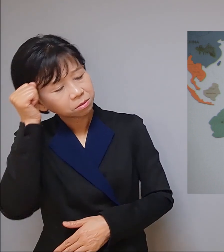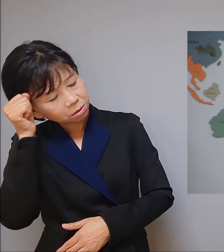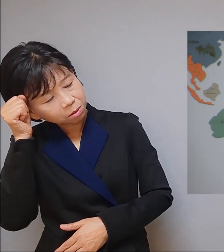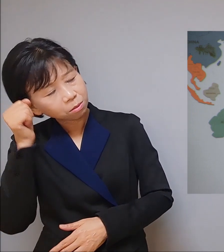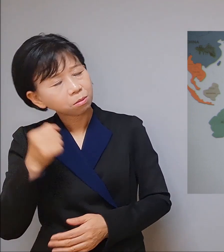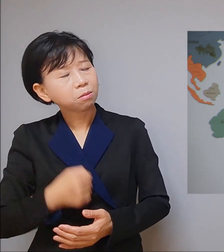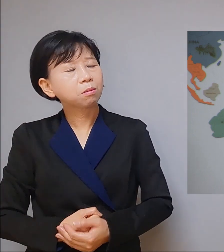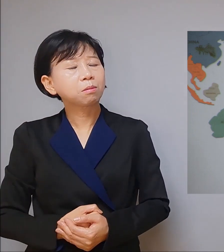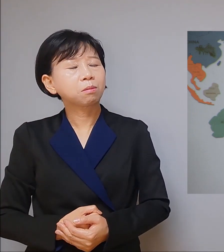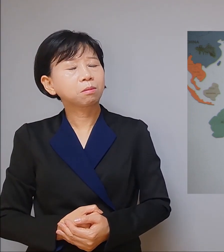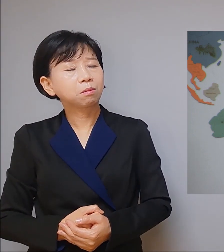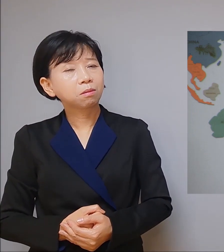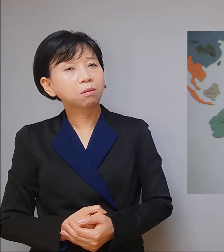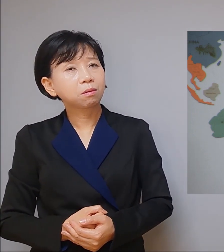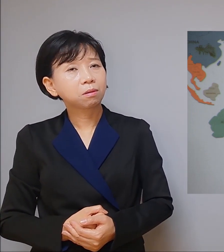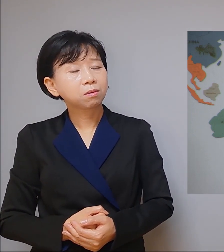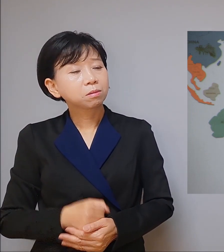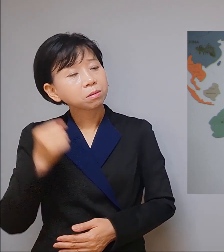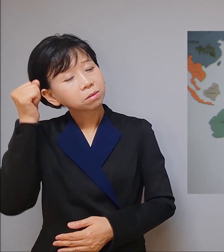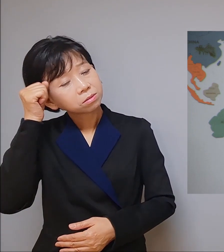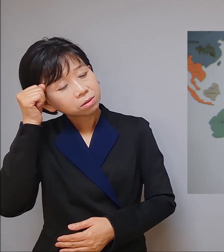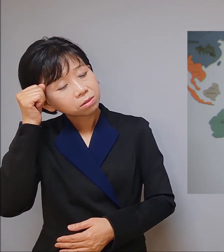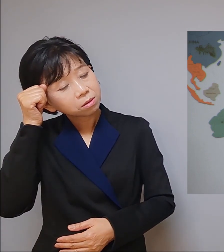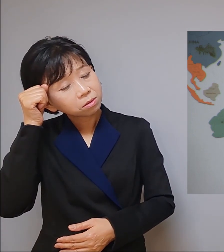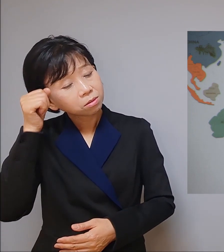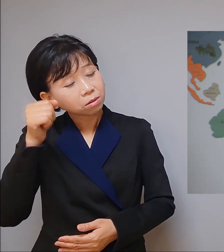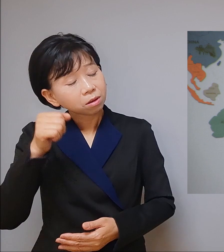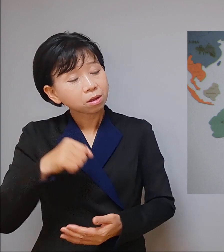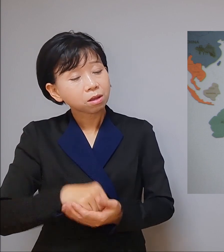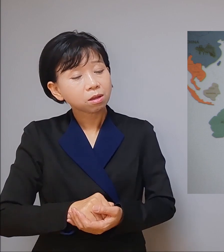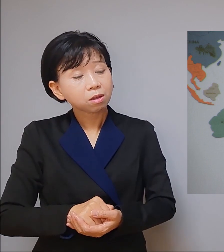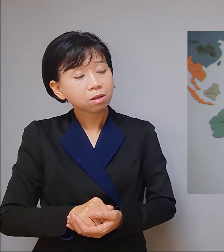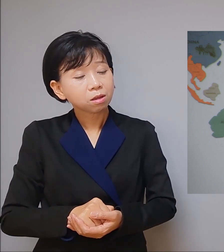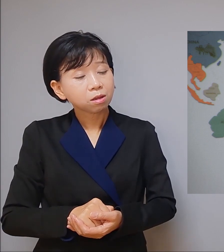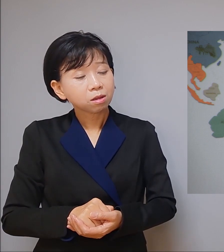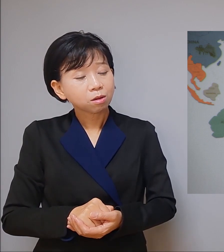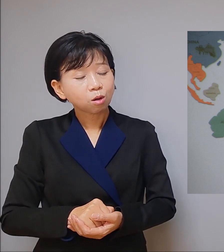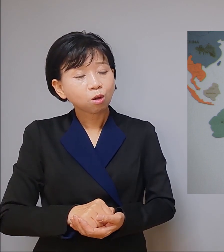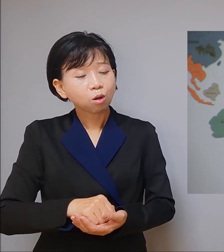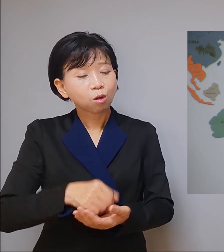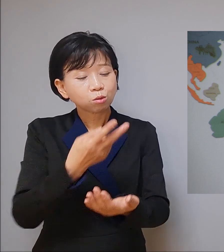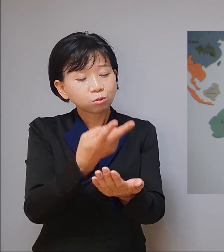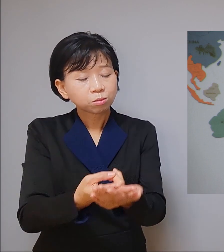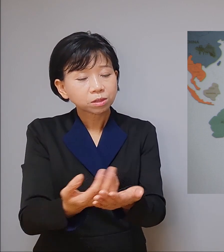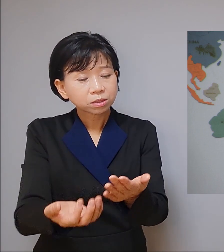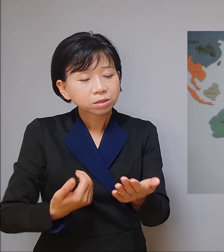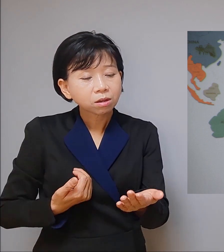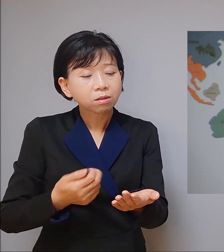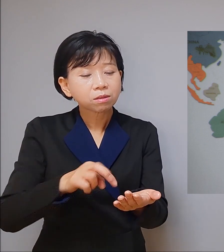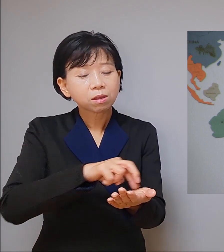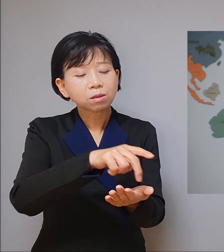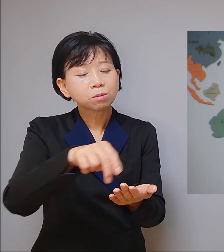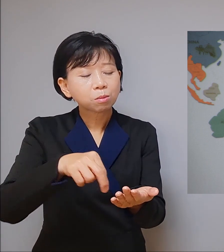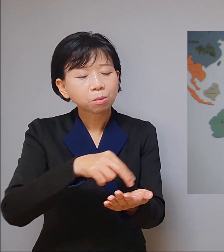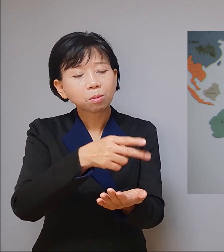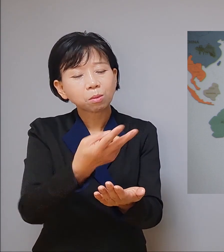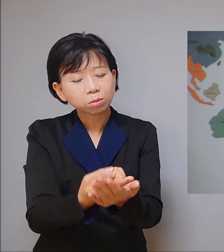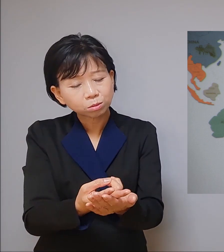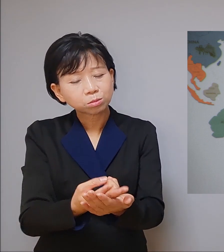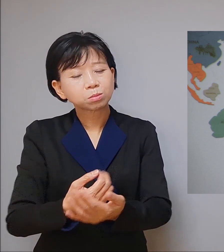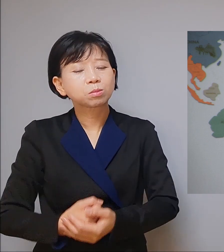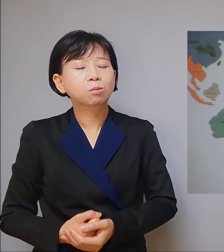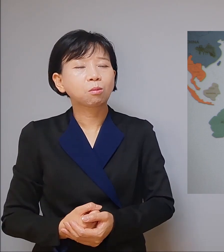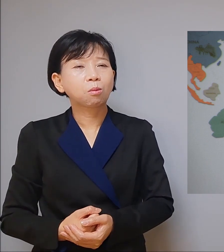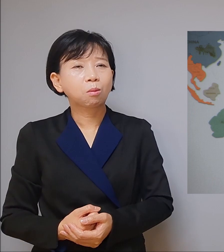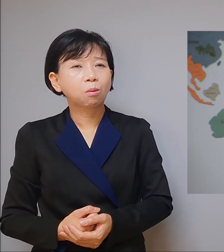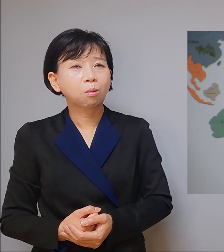전에는 제자리에서 세 바퀴를 돌고 눕습니다. 달리는 자동차 뒤를 따라 달리고